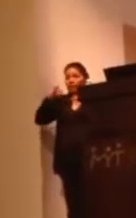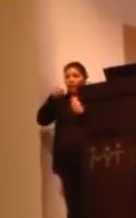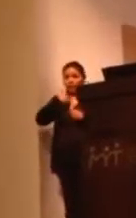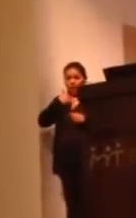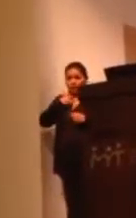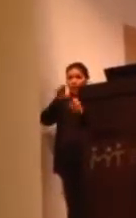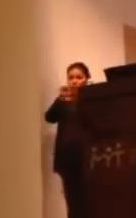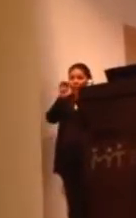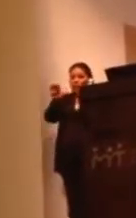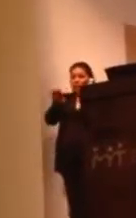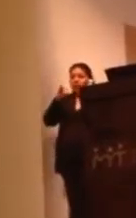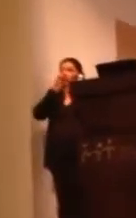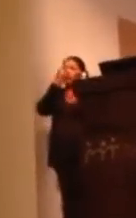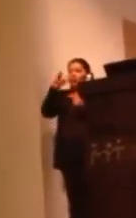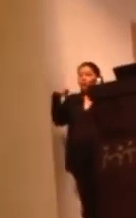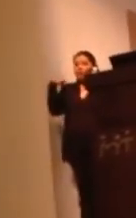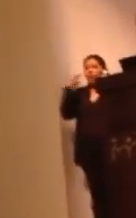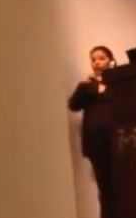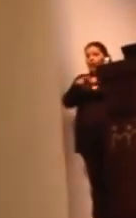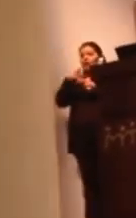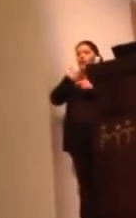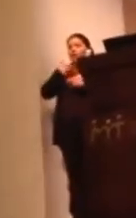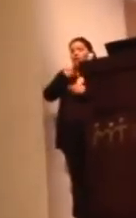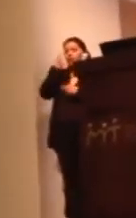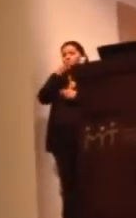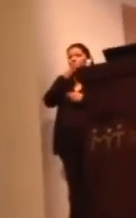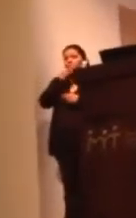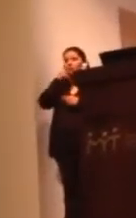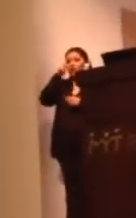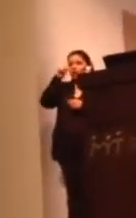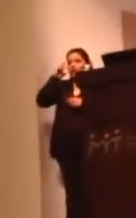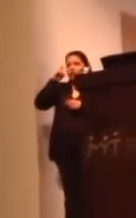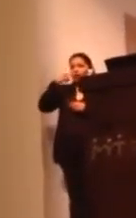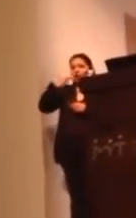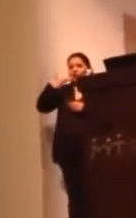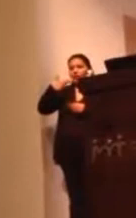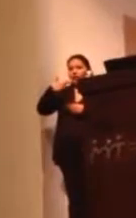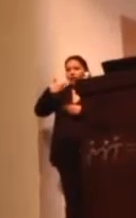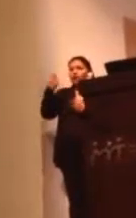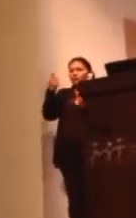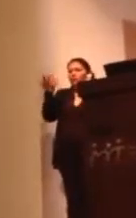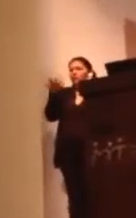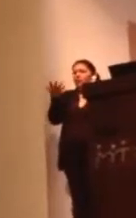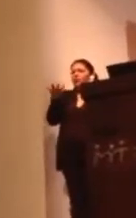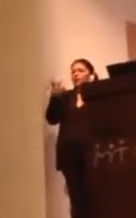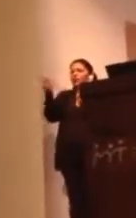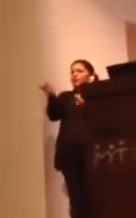les digo, maestros, tienen un niño con TDAH en la clase, ¿qué hacen?